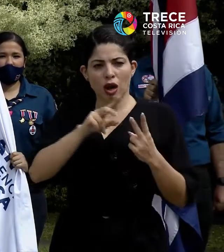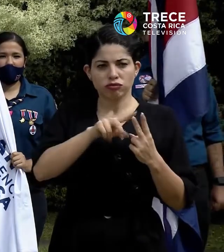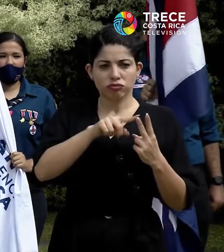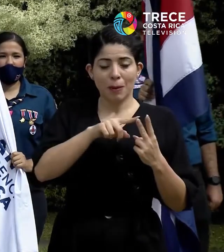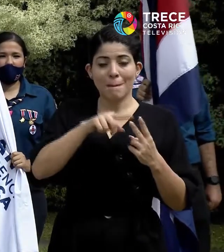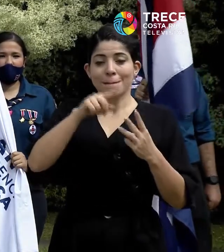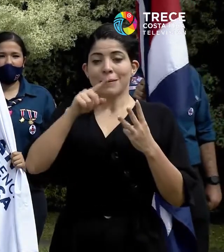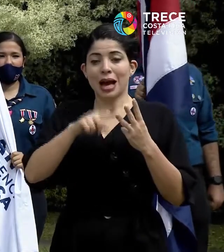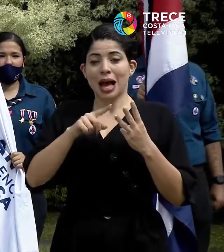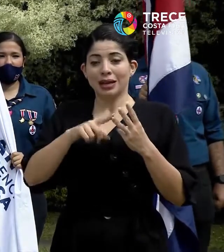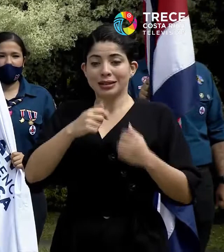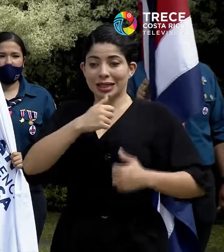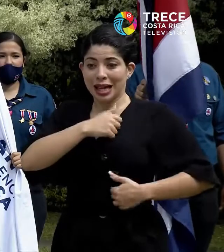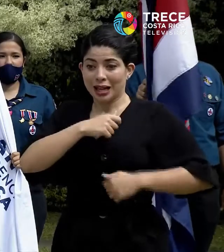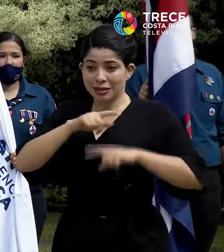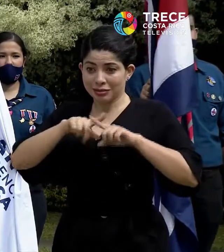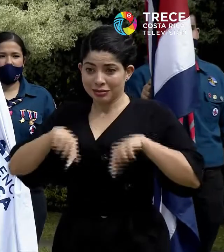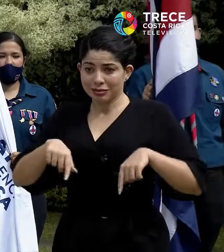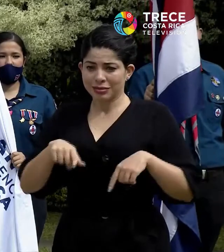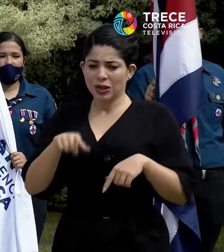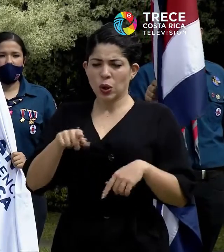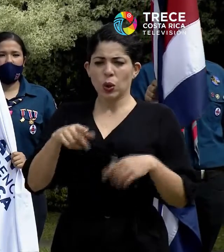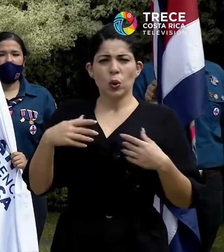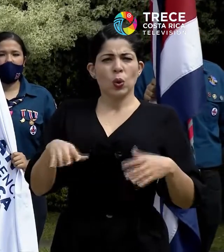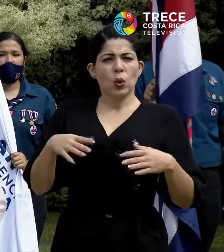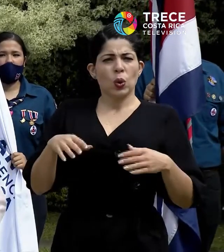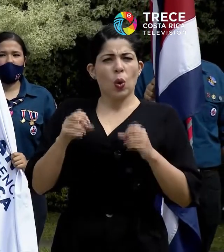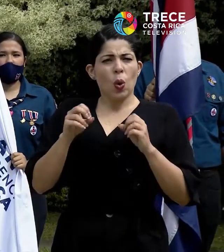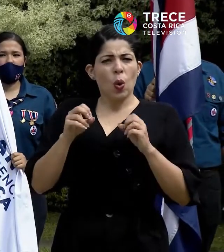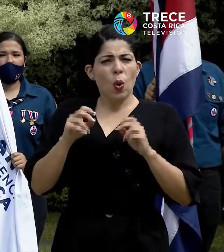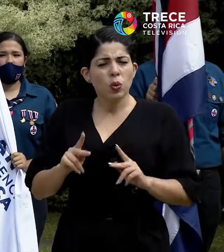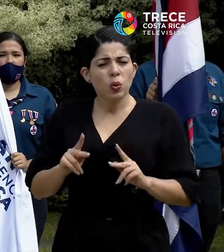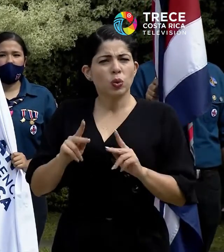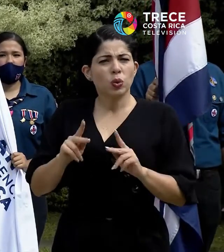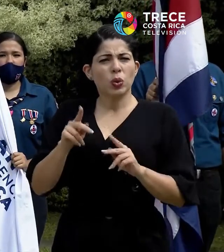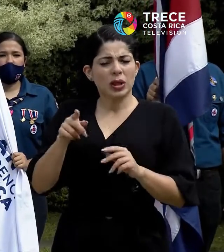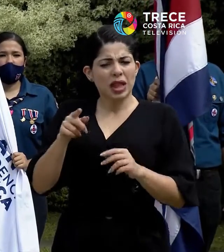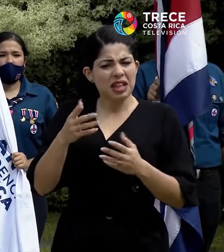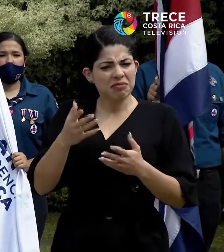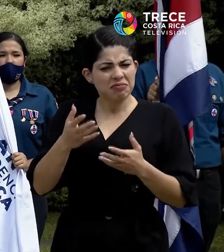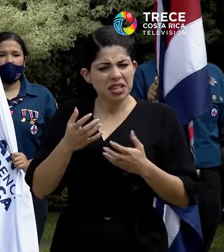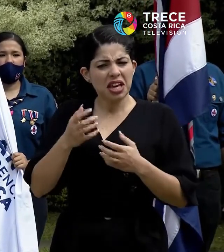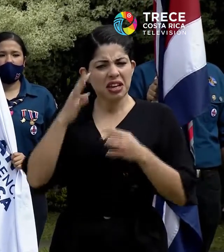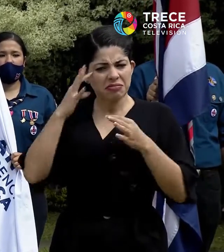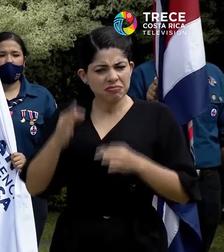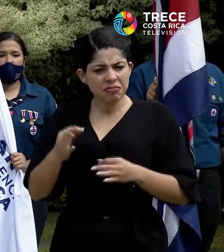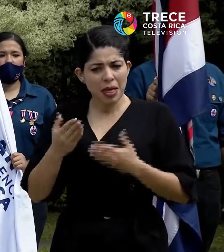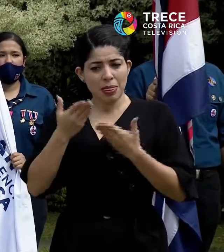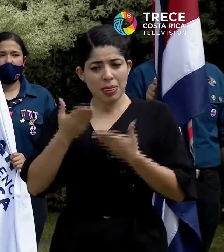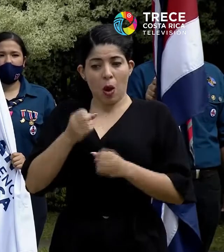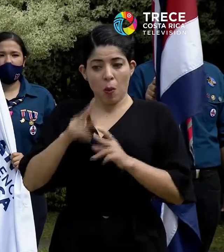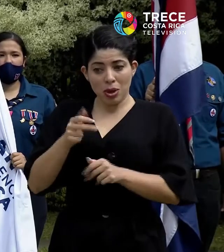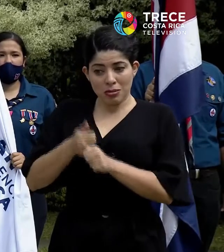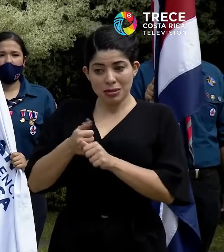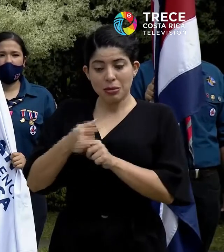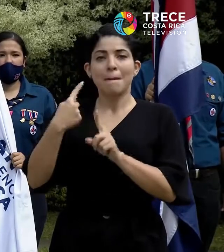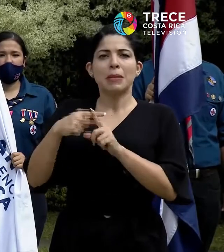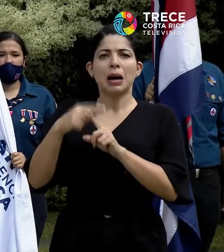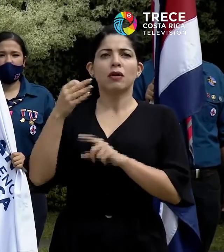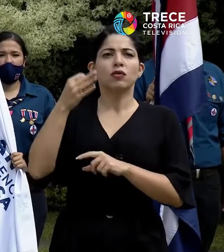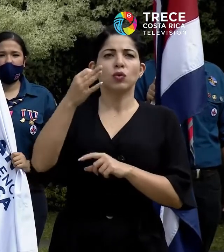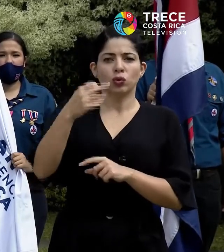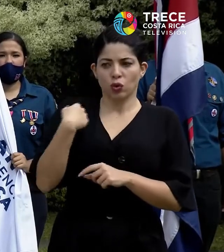los vincula, la apuesta y la oportunidad que distintas generaciones decidieron darse y darnos, a quienes les sucedemos,